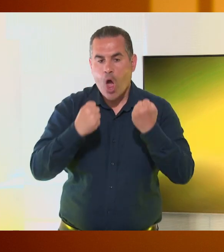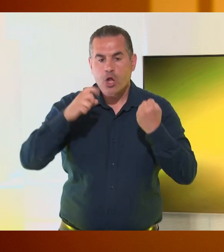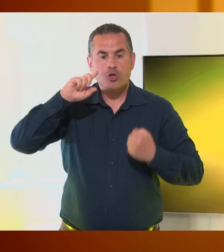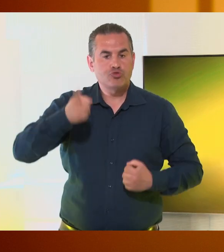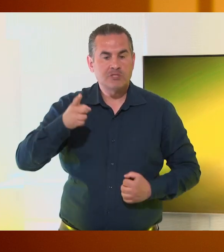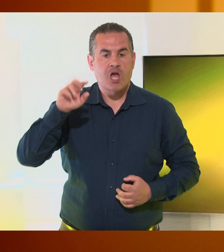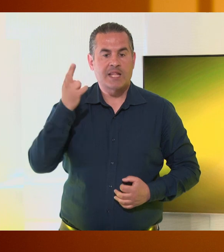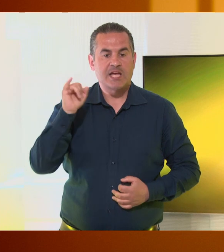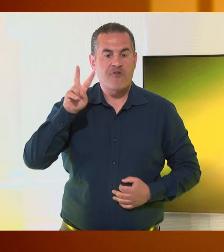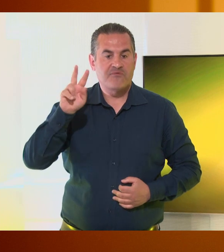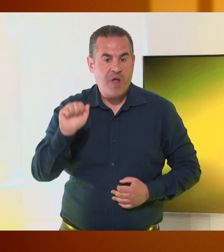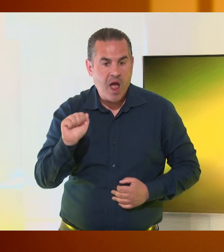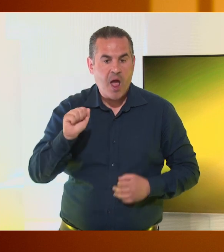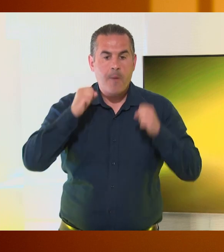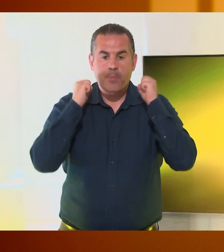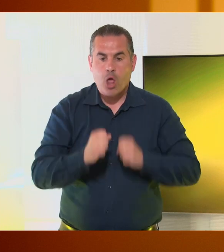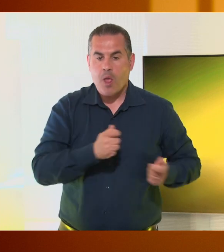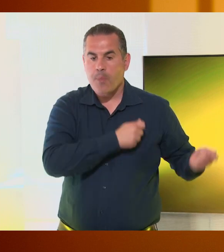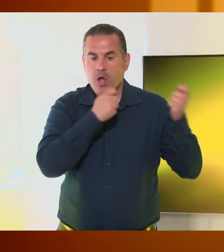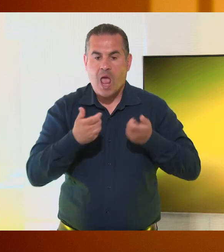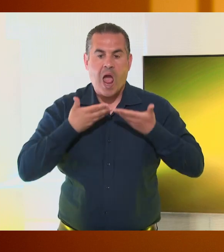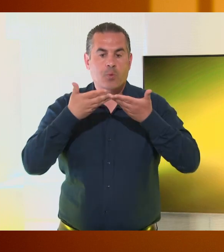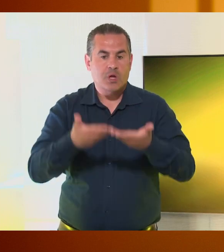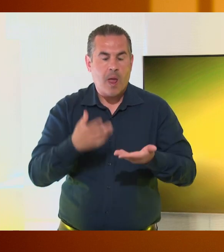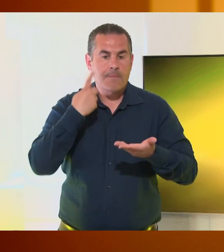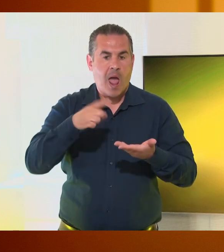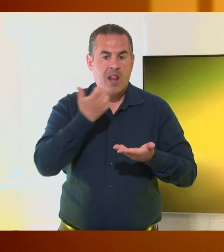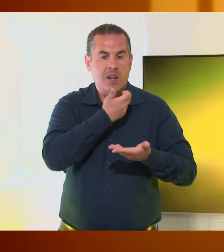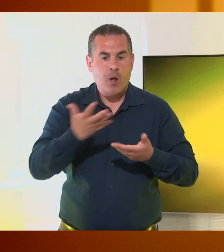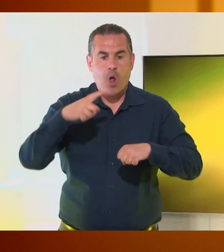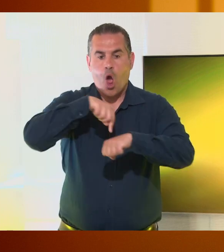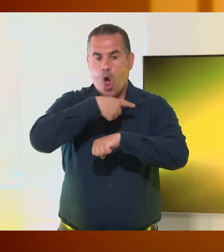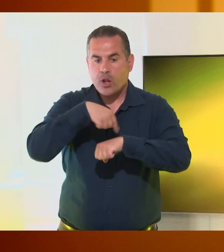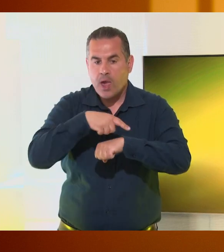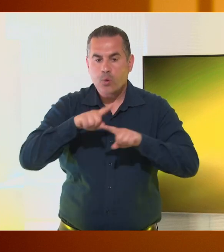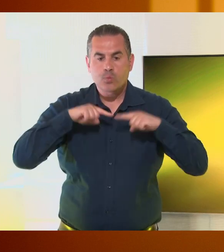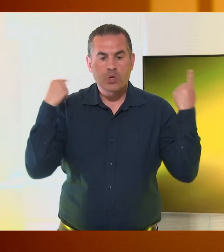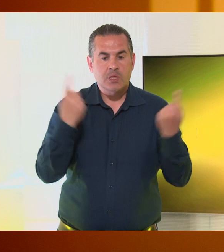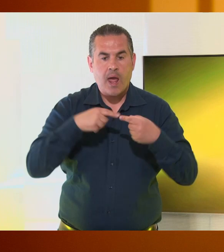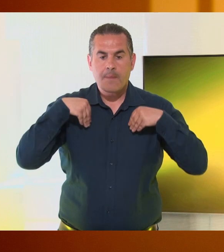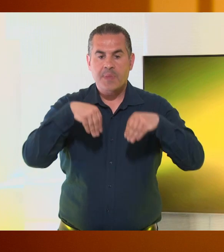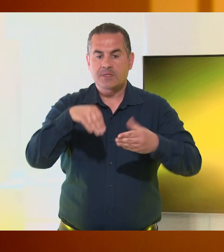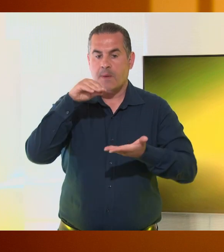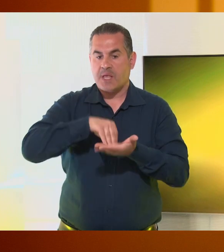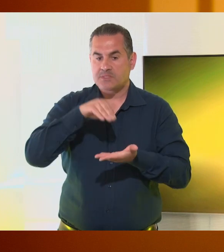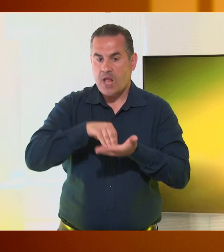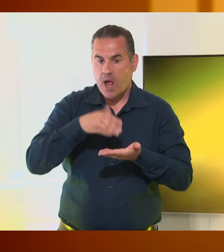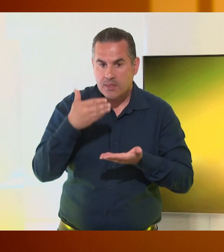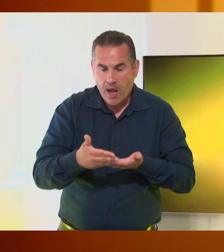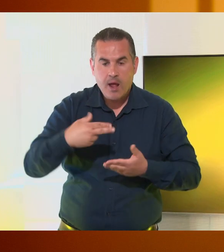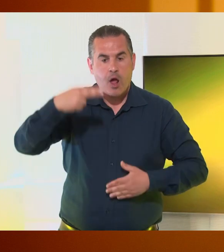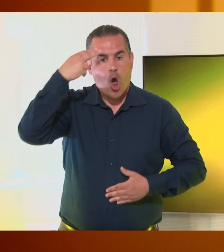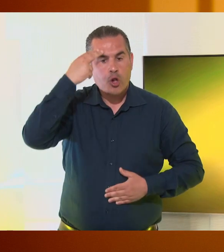ti conquista. Il calcio d'inizio è stato dato, ora aspettiamo l'azione che porterà alla realizzazione della statua in onore di Gigi